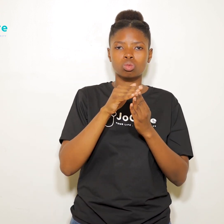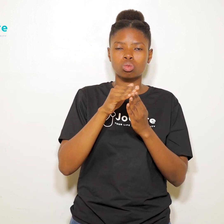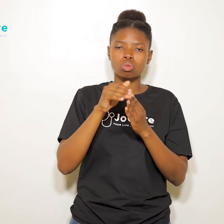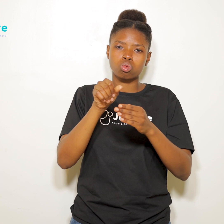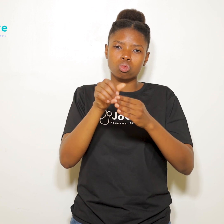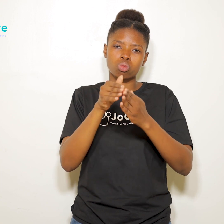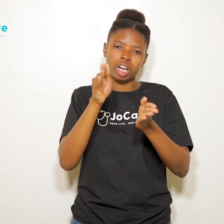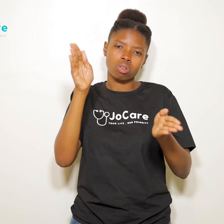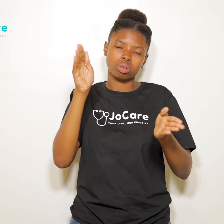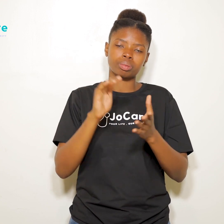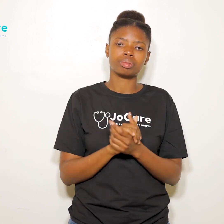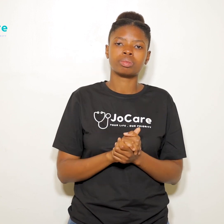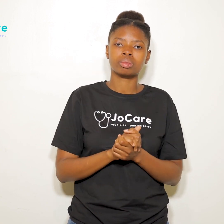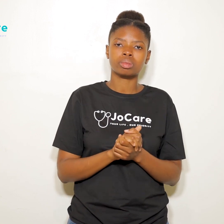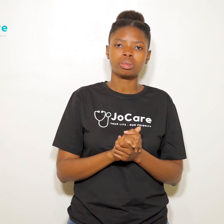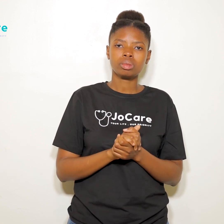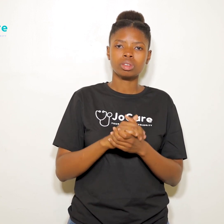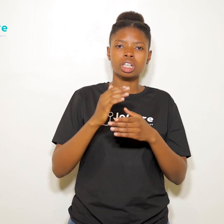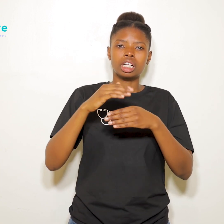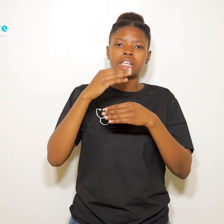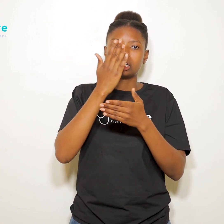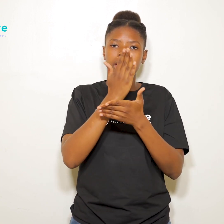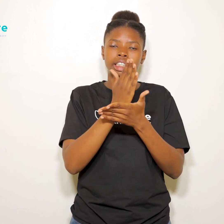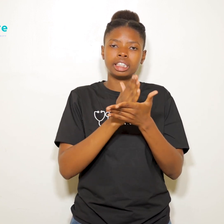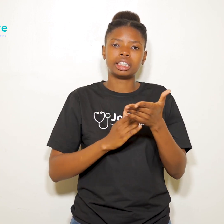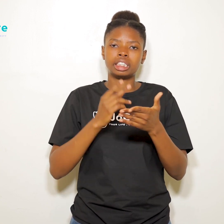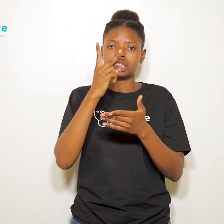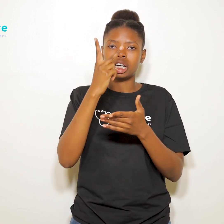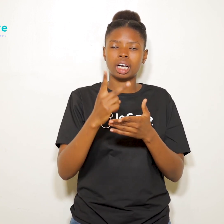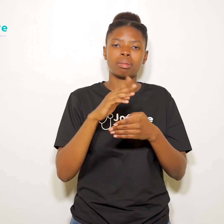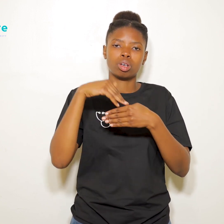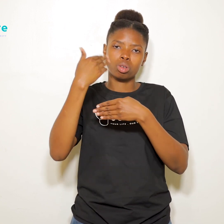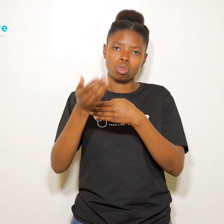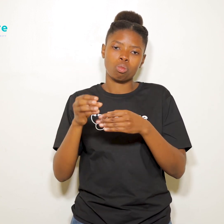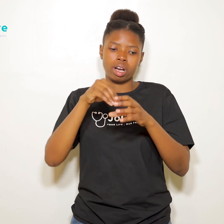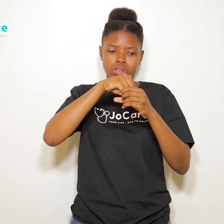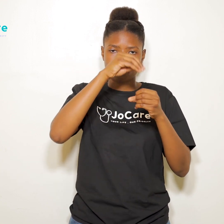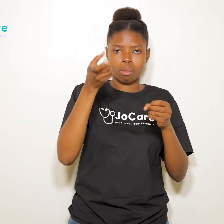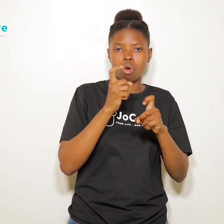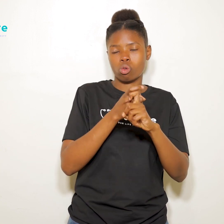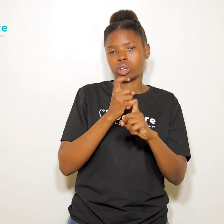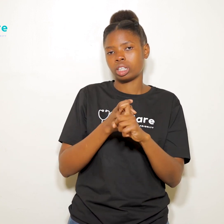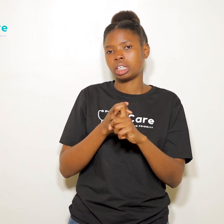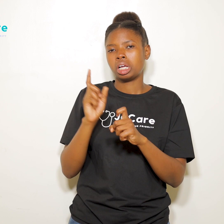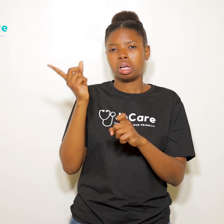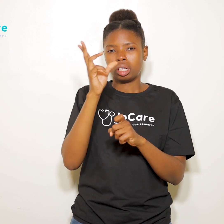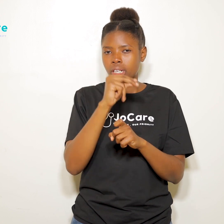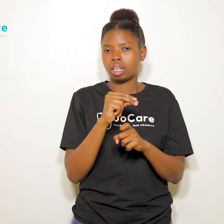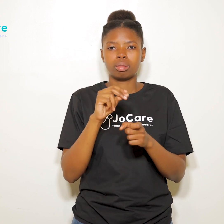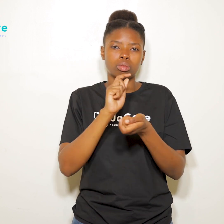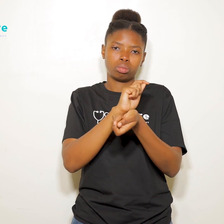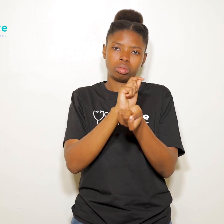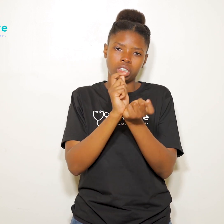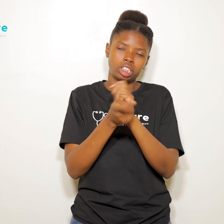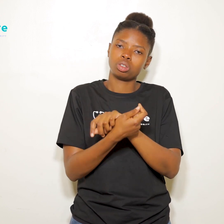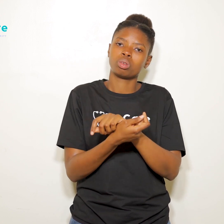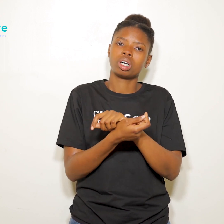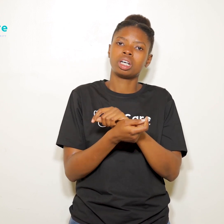kuko igice cya kabiri cya nyuma yo kurekurwa kw'intangangore cyo ntago gihinduka, aba ari iminsi ugereranyije 14 kugira ngo